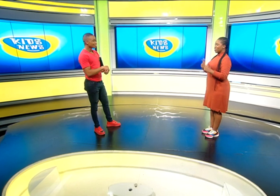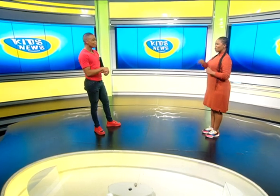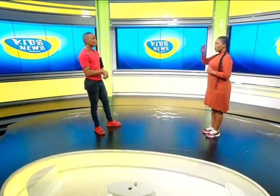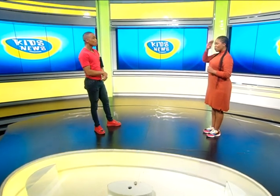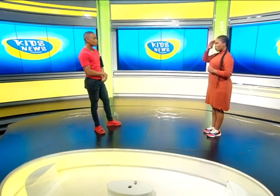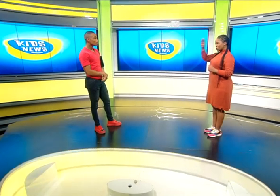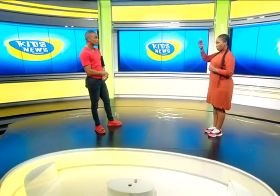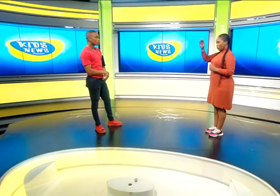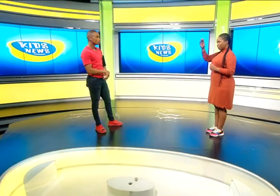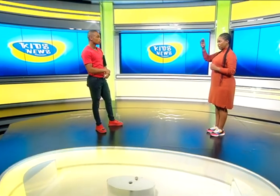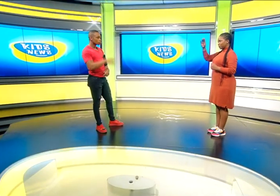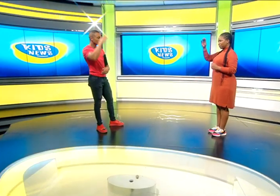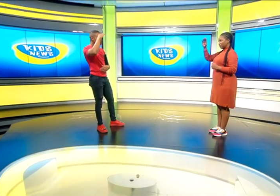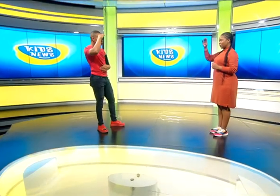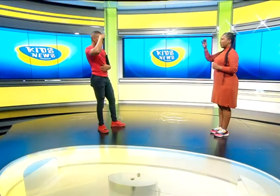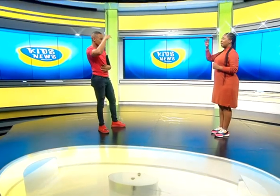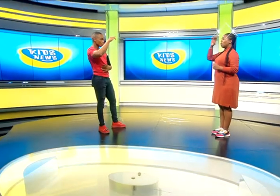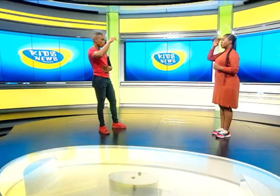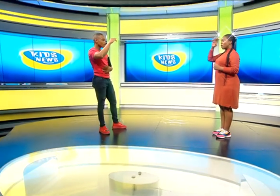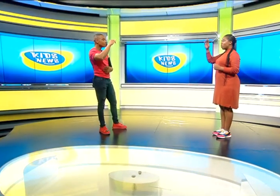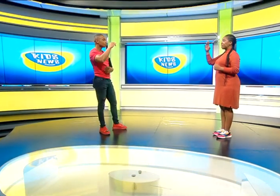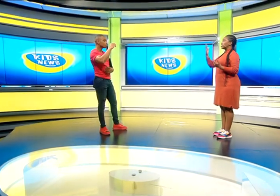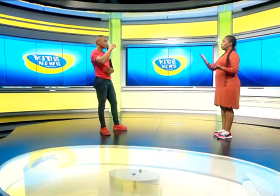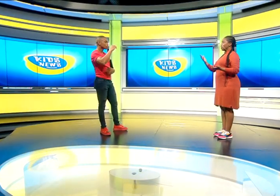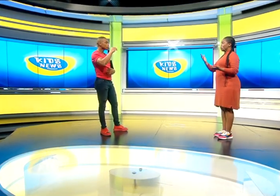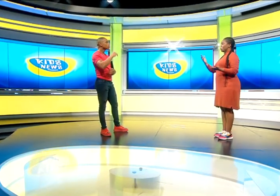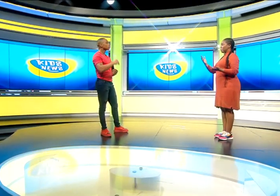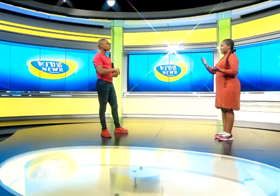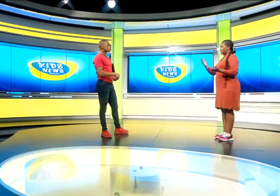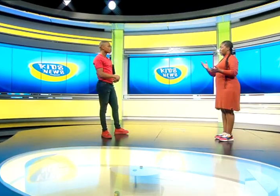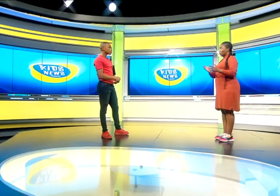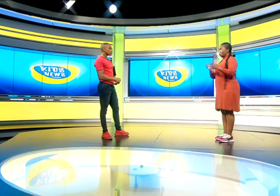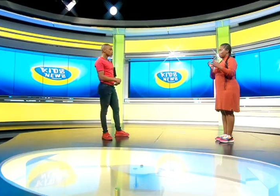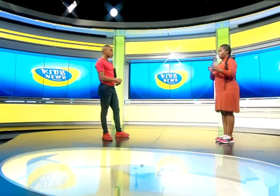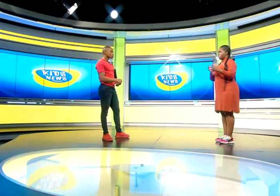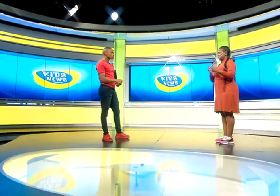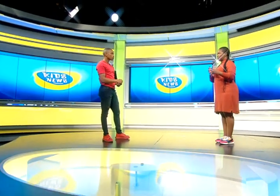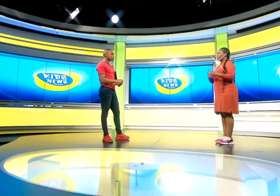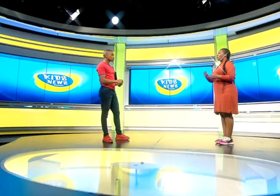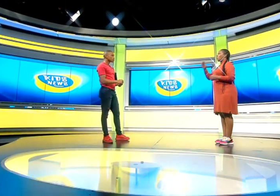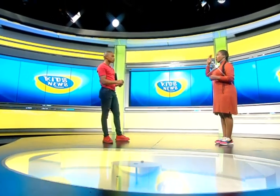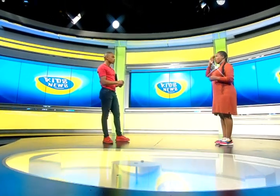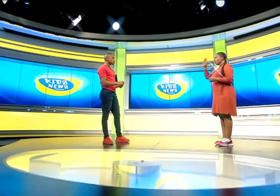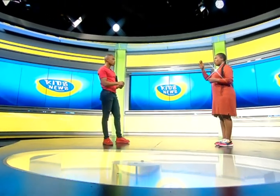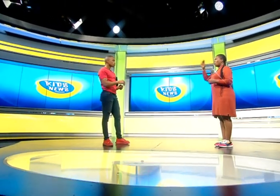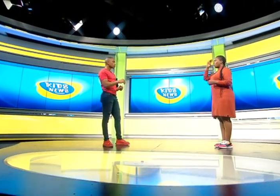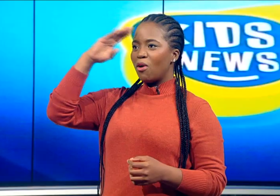nje usawubona. Okay, so and lo sawubona into emnandi ngolimi lwezandla ngoba lulimi oluyimele. Uhello,